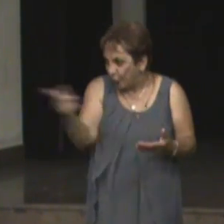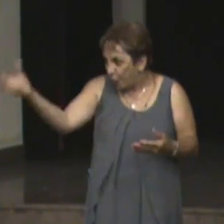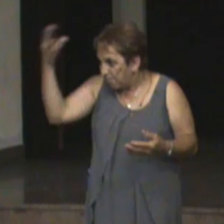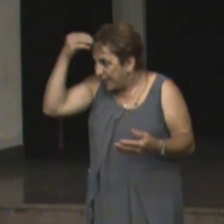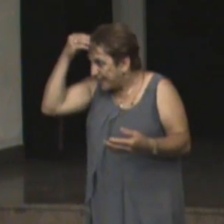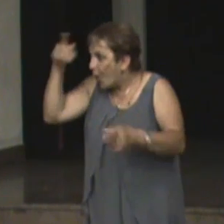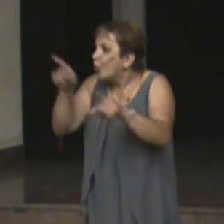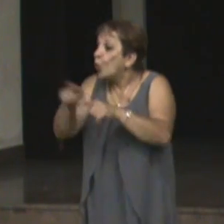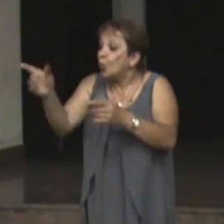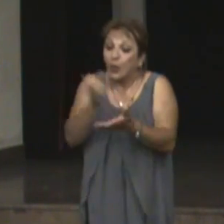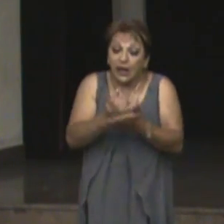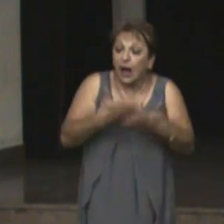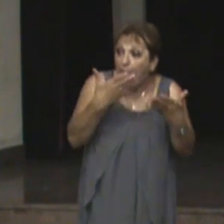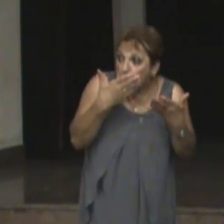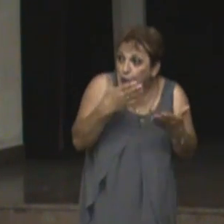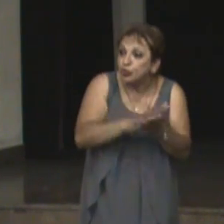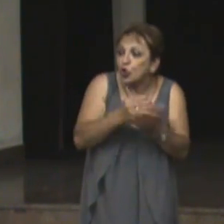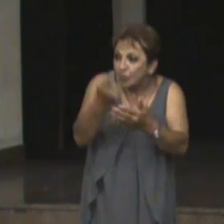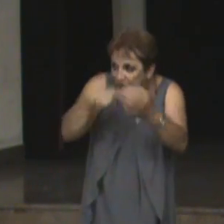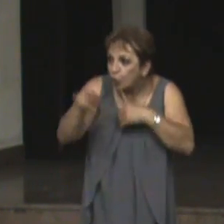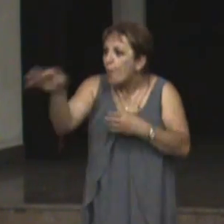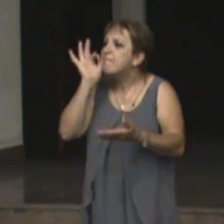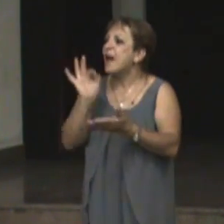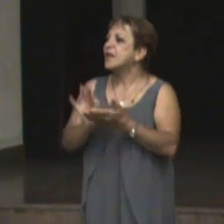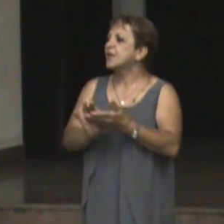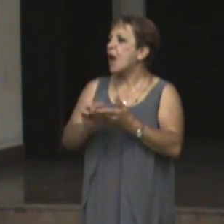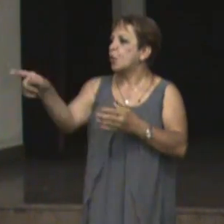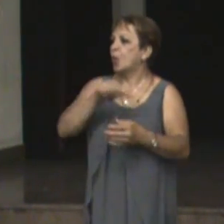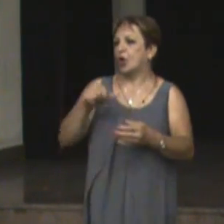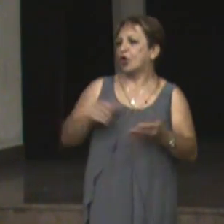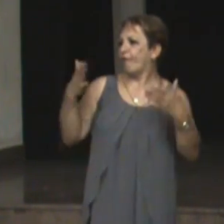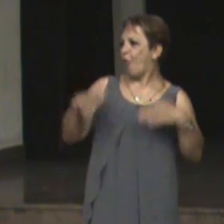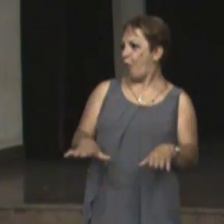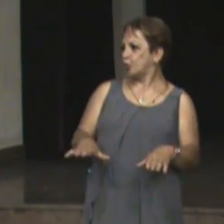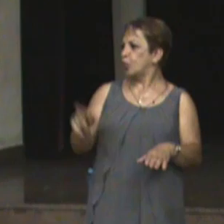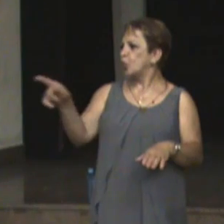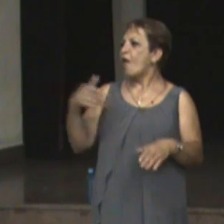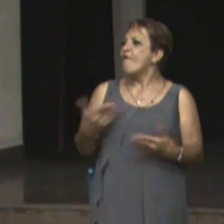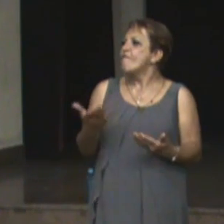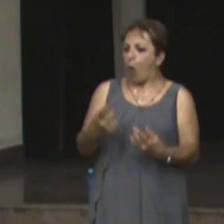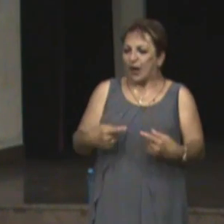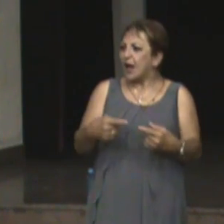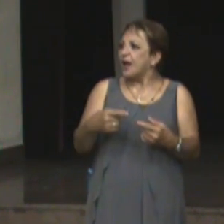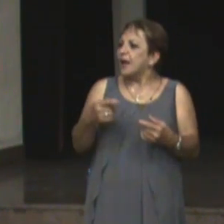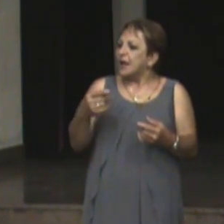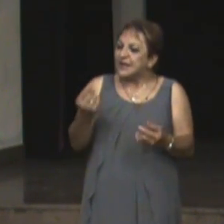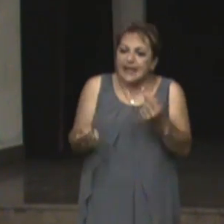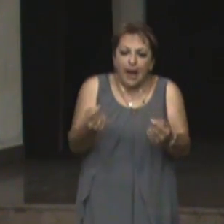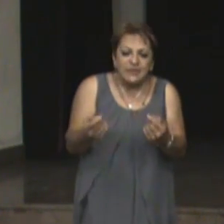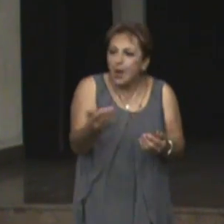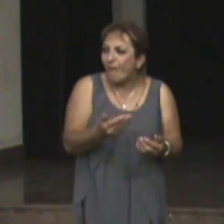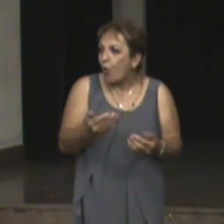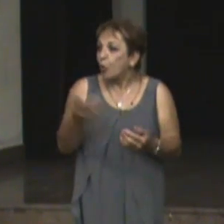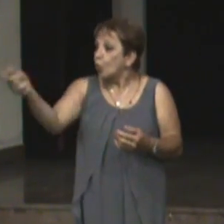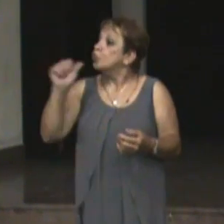կվերցնենք, այնքանով հաճույքով կկարդանք եւ ավետարանի ներկայացումը մեր կյանքում իրական կլինի։ Որքանով կծուլանանք, այնքան